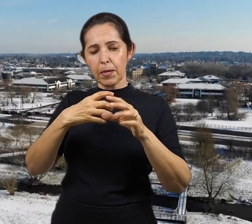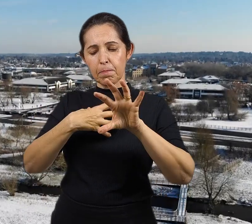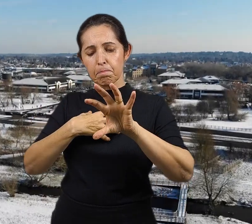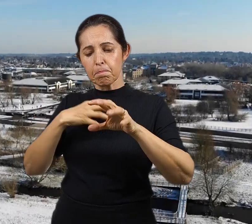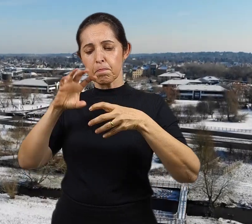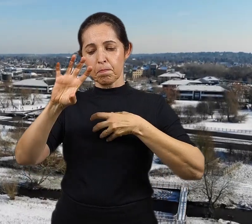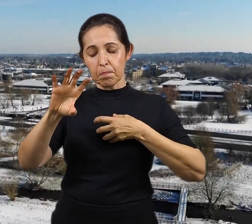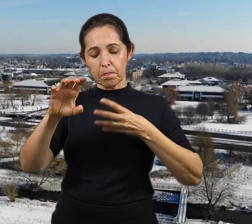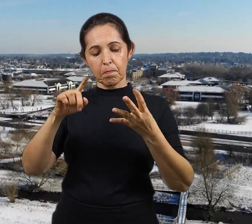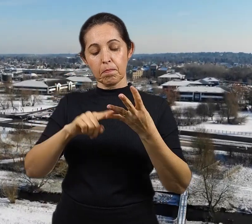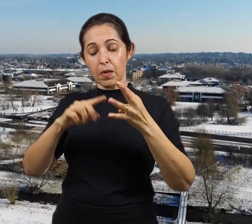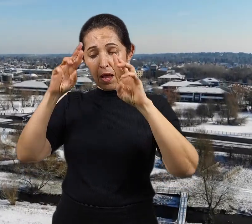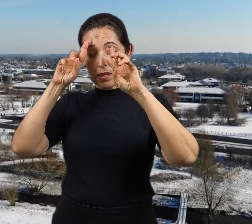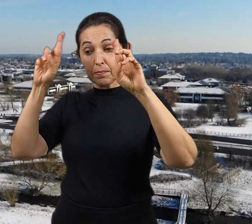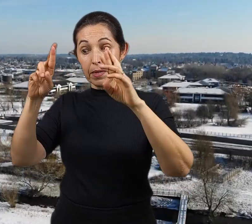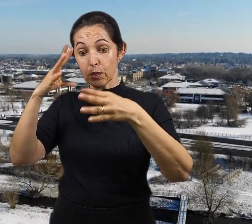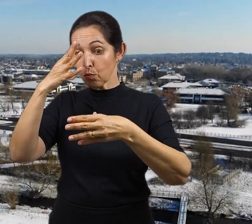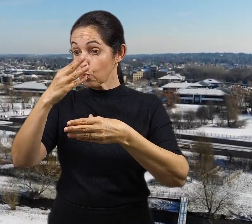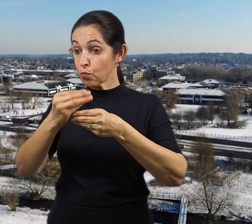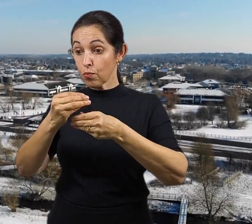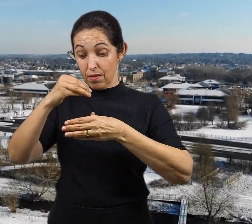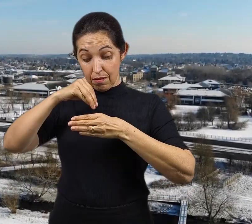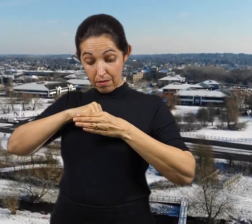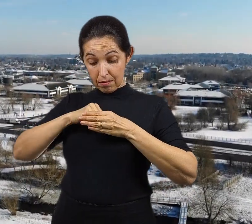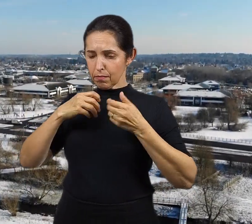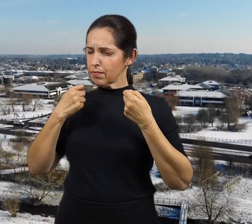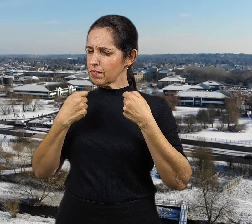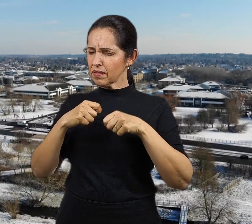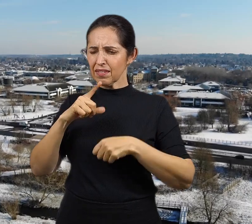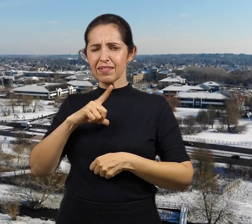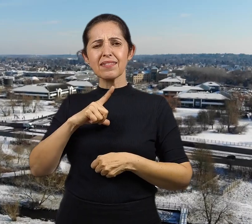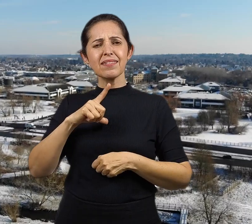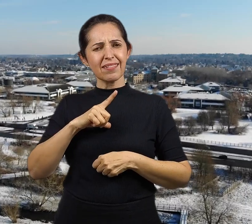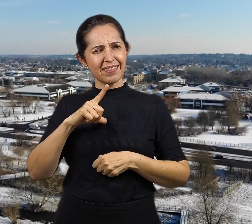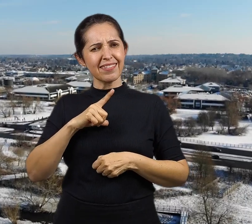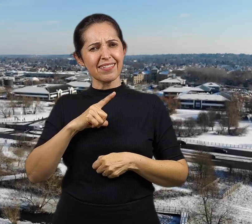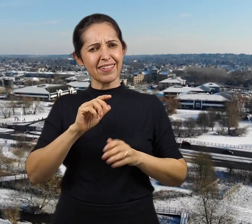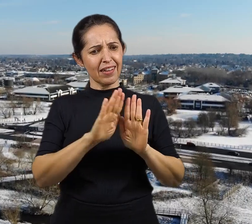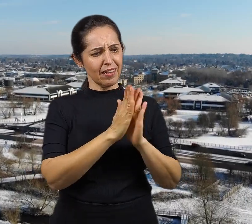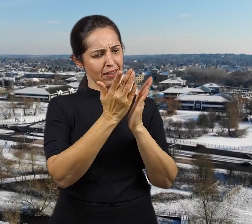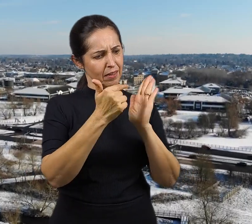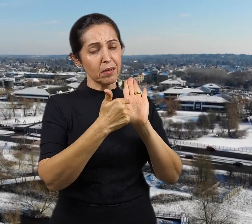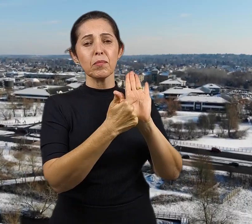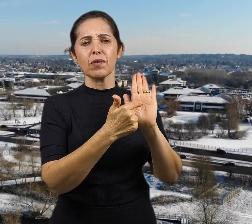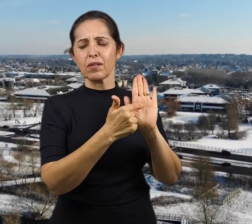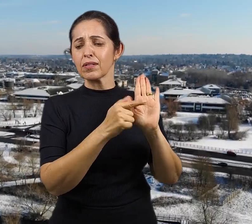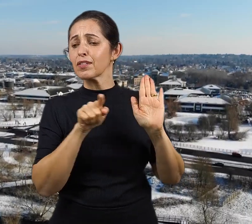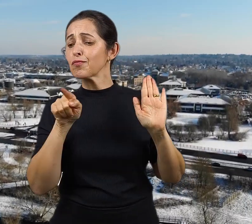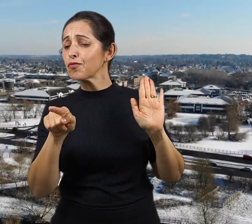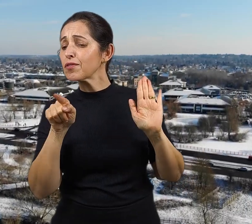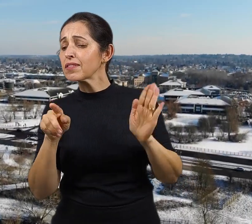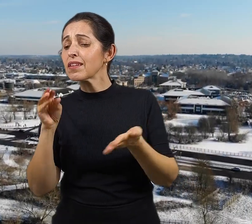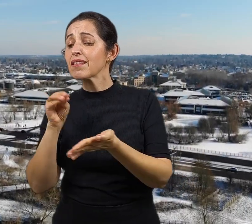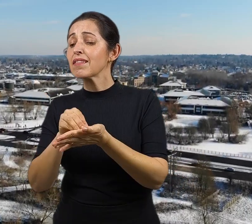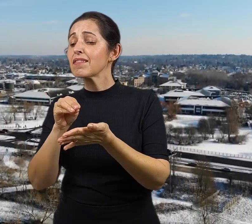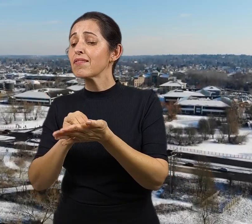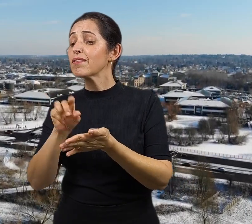fazem parte. Então guardar os mandamentos. O que está faltando muitas vezes para essas pessoas? Lê a Bíblia, lê a